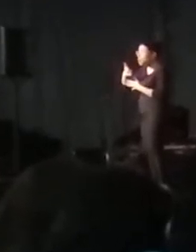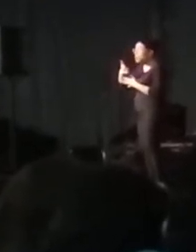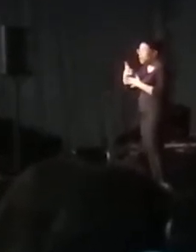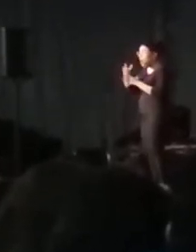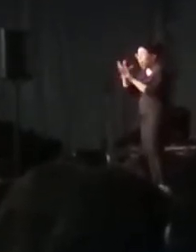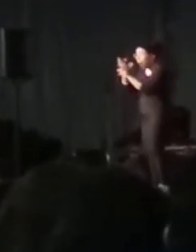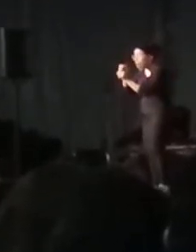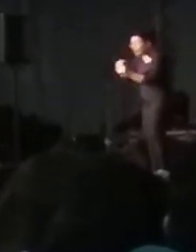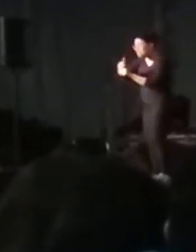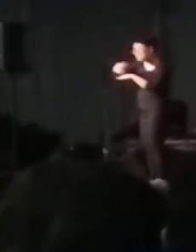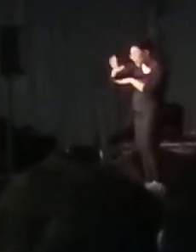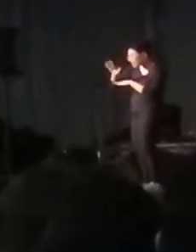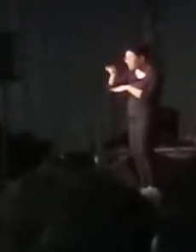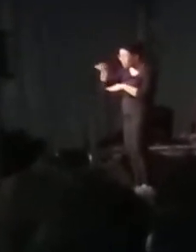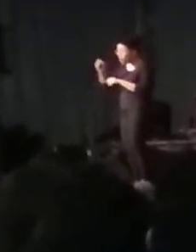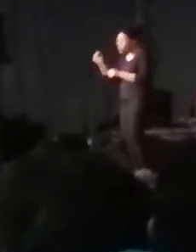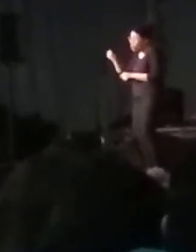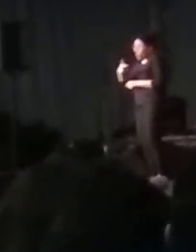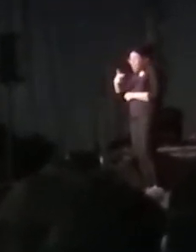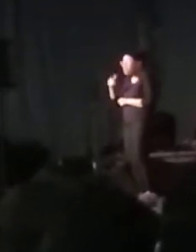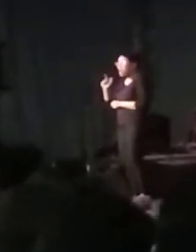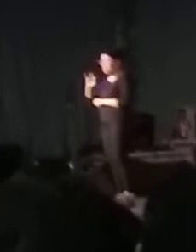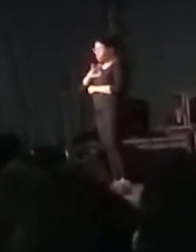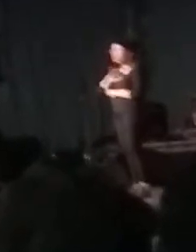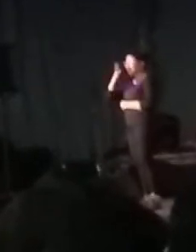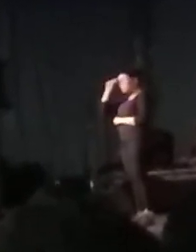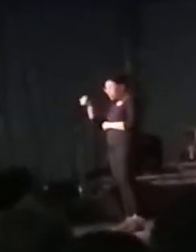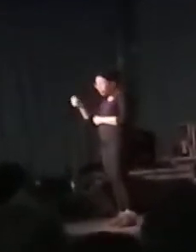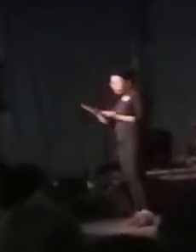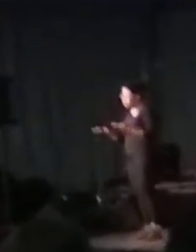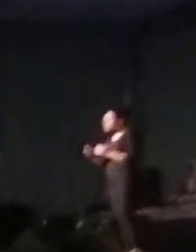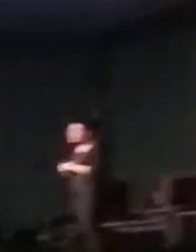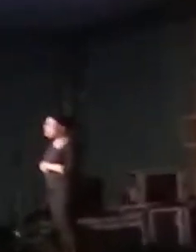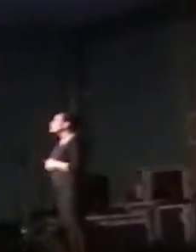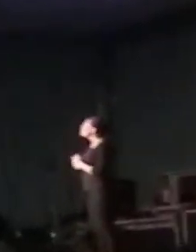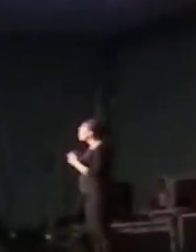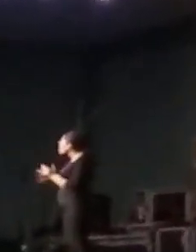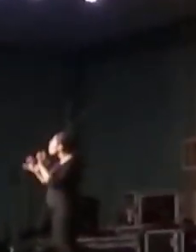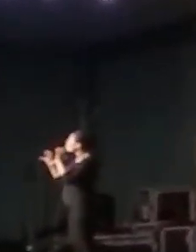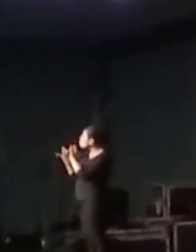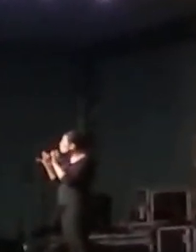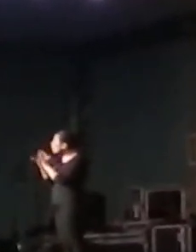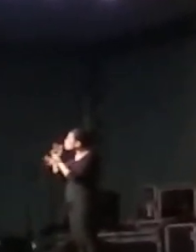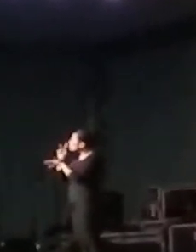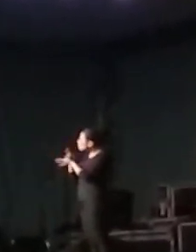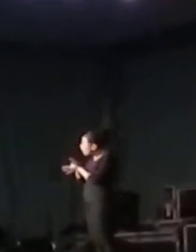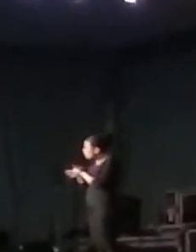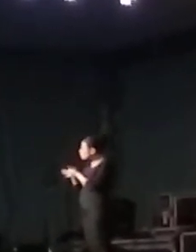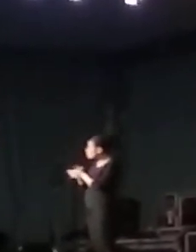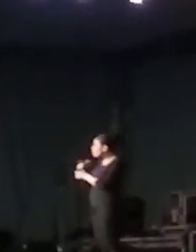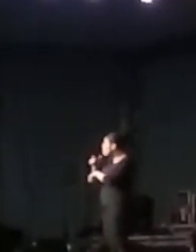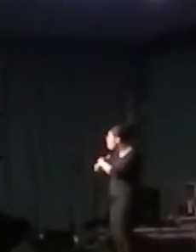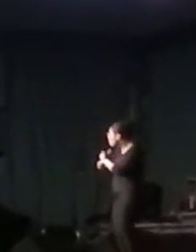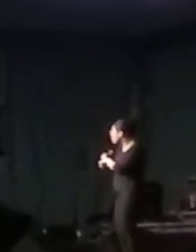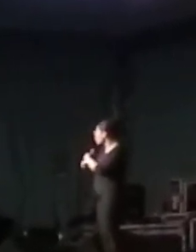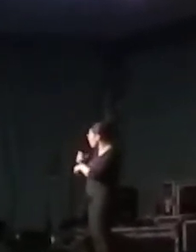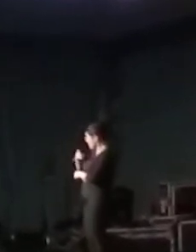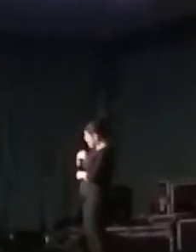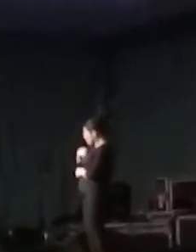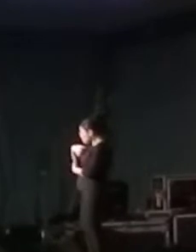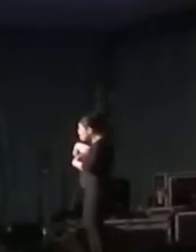E nessas entrevistas, nesse contato, alguma vez você, de fato, durante a conversa, sentiu medo?